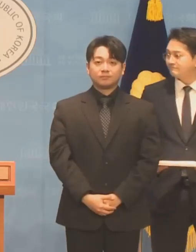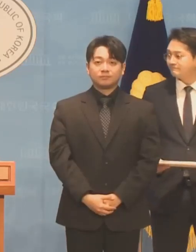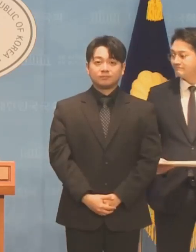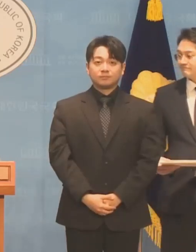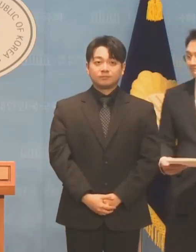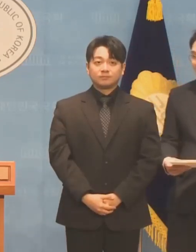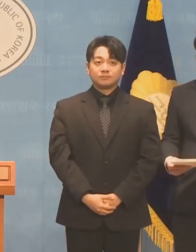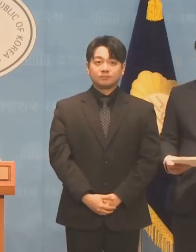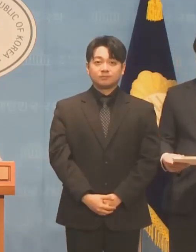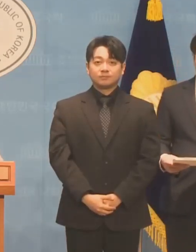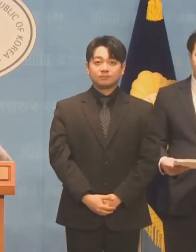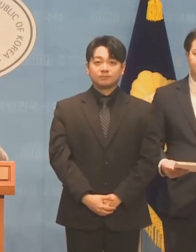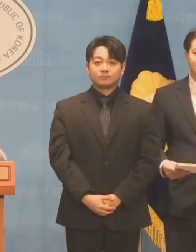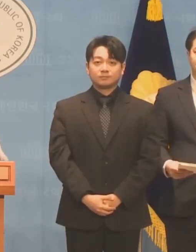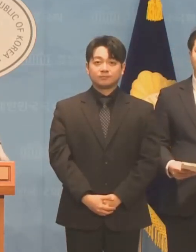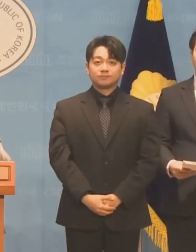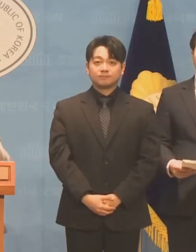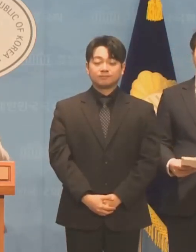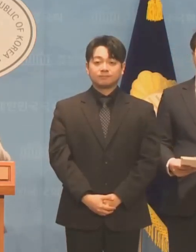네.